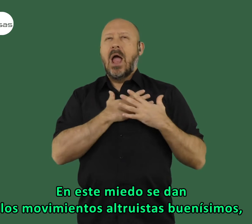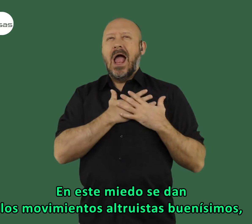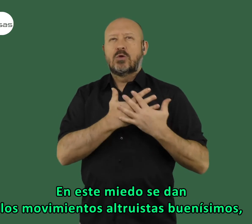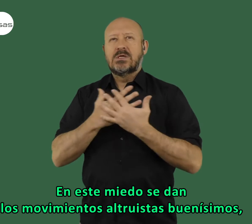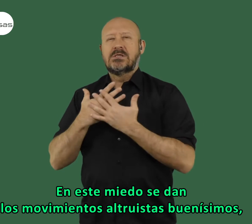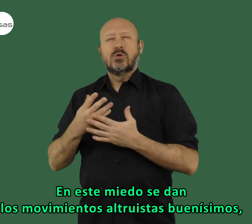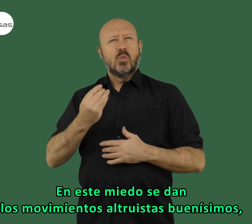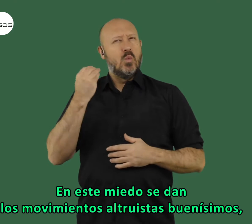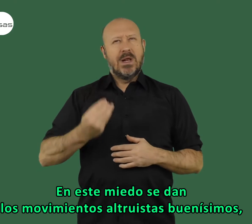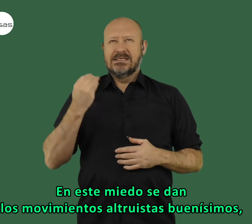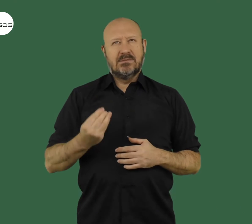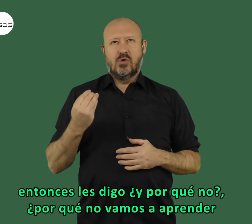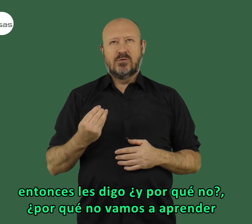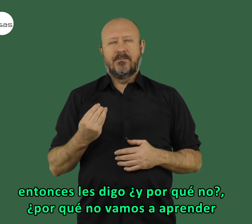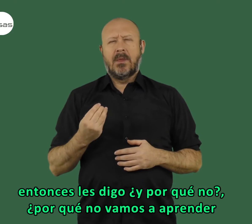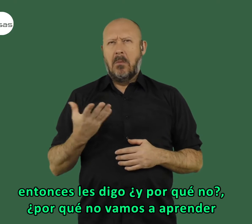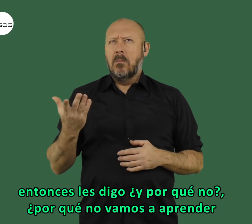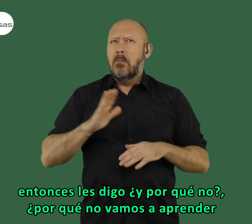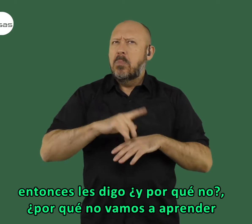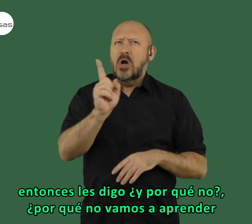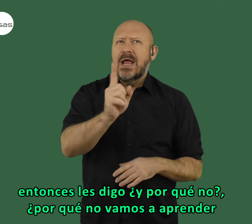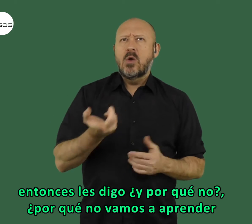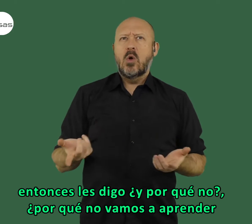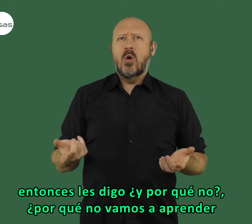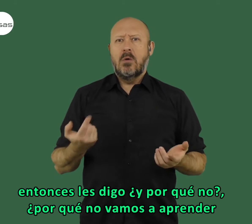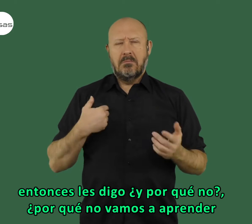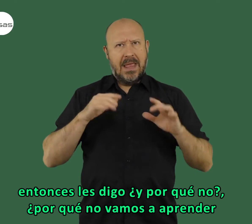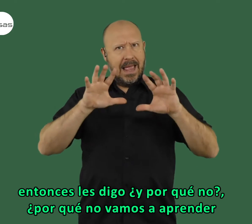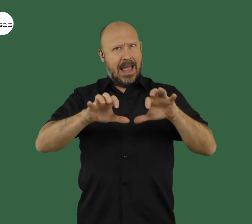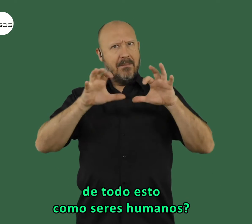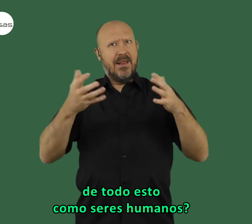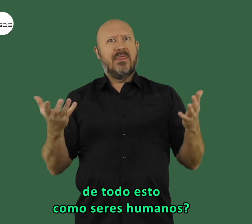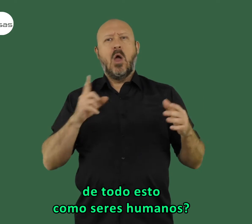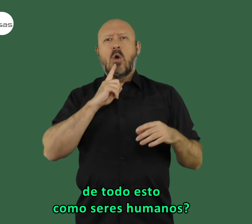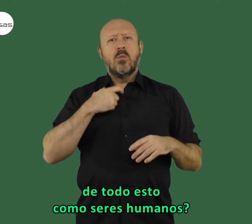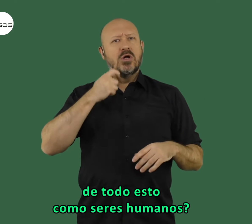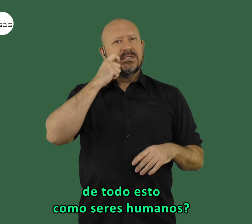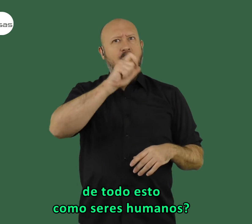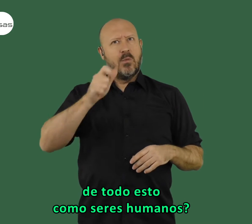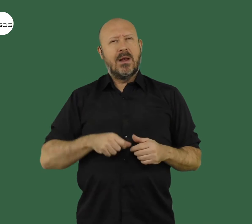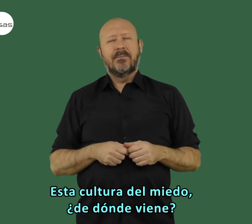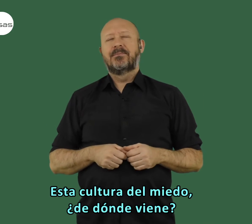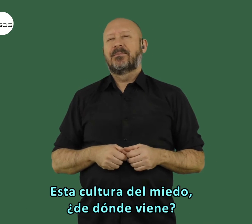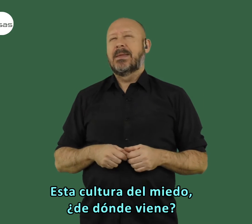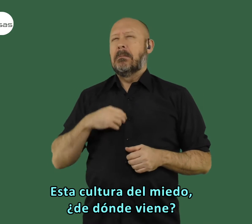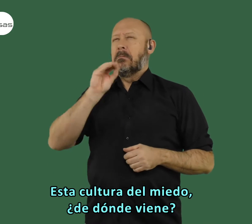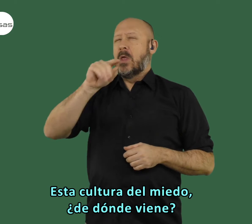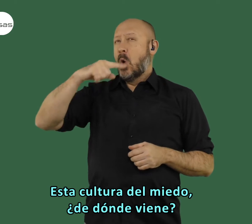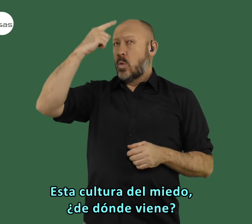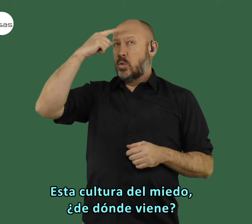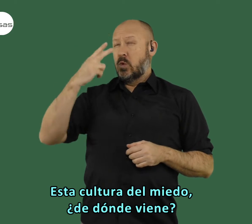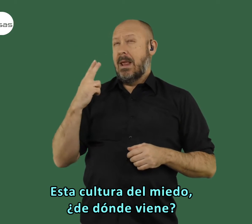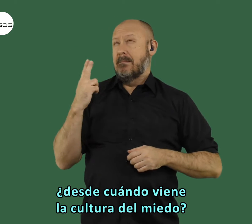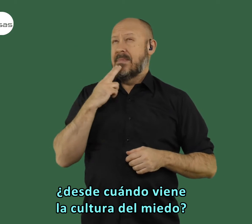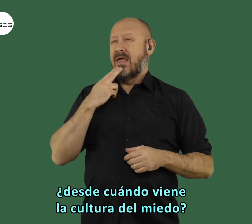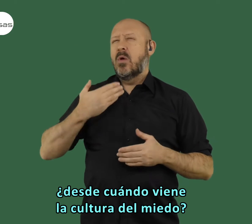movimientos altruistas buenísimos. Les digo, ¿y por qué no? ¿Por qué no vamos a aprender de todo esto como seres humanos? ¿Esta cultura del miedo